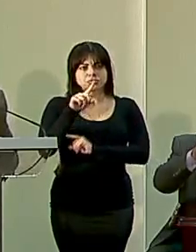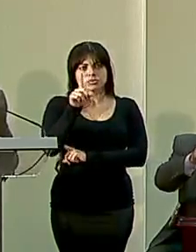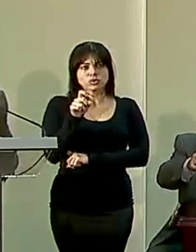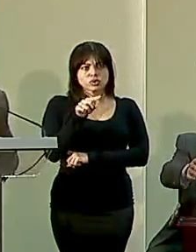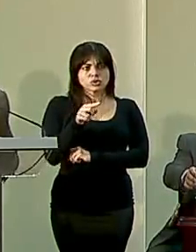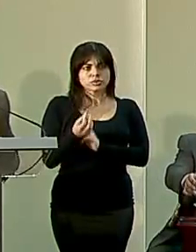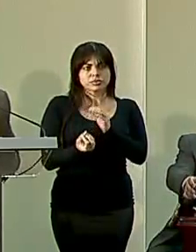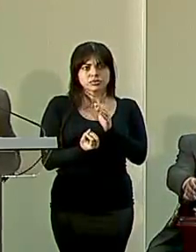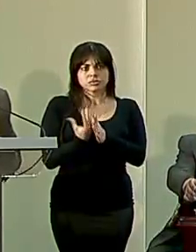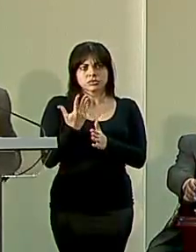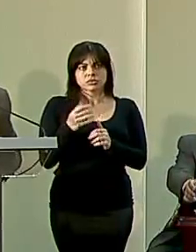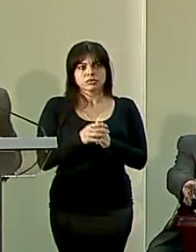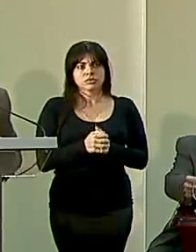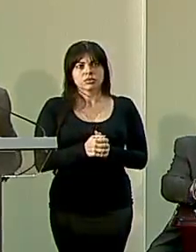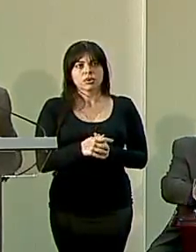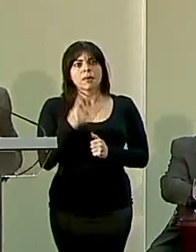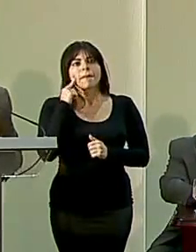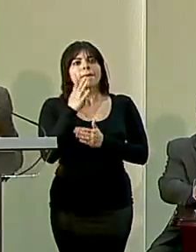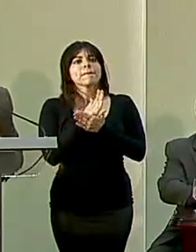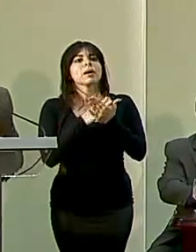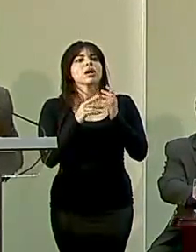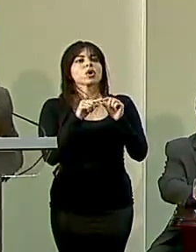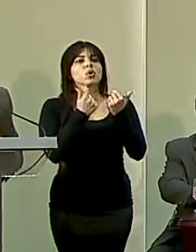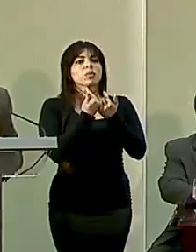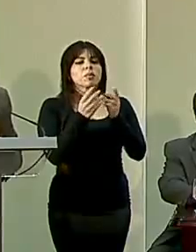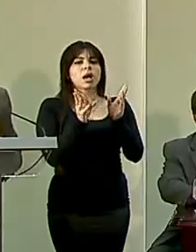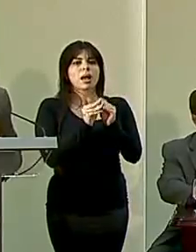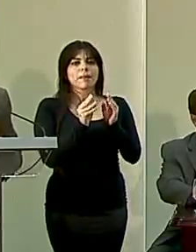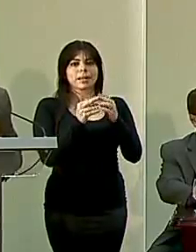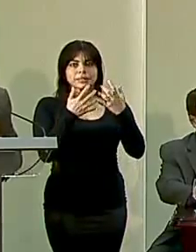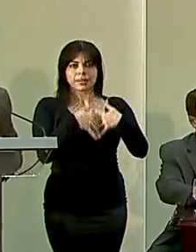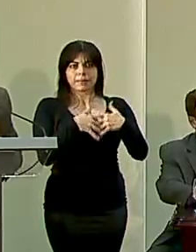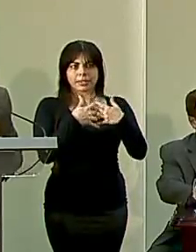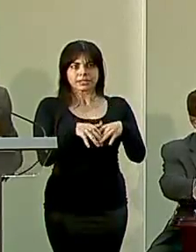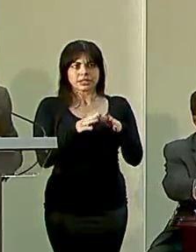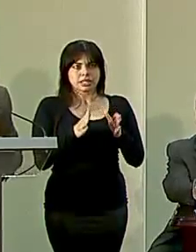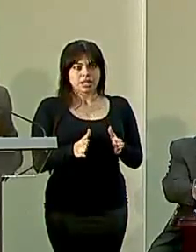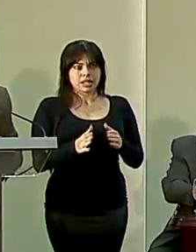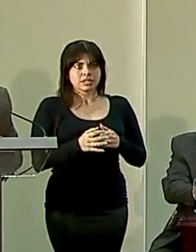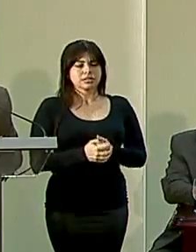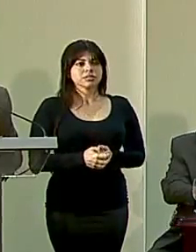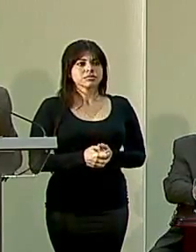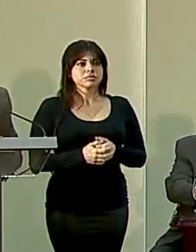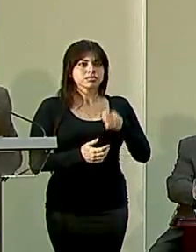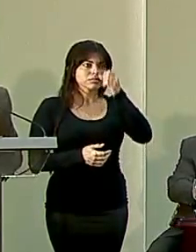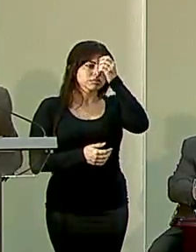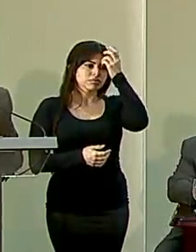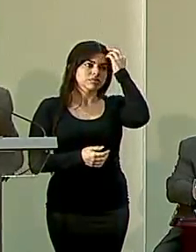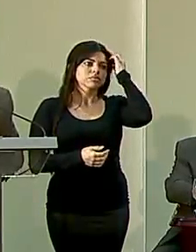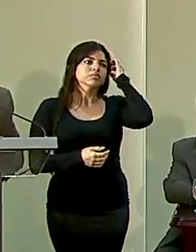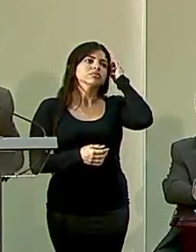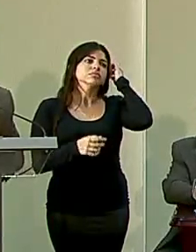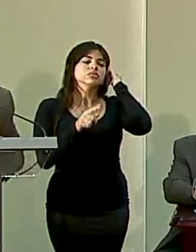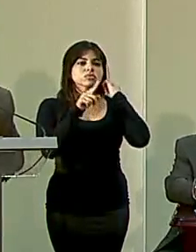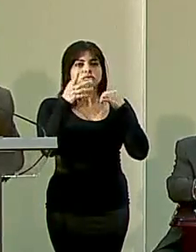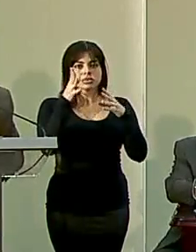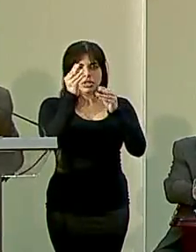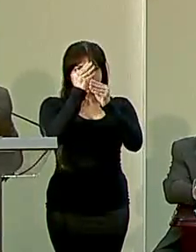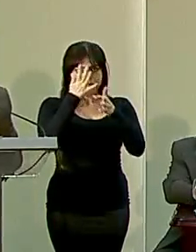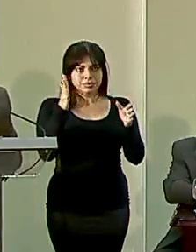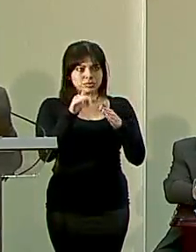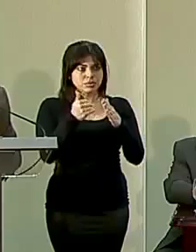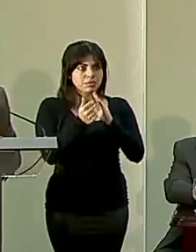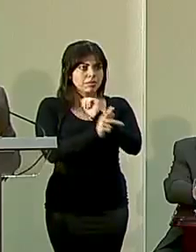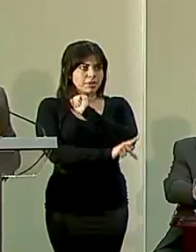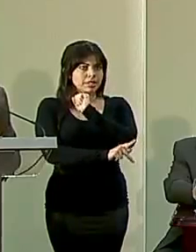que se han lanzado hoy por parte de un grupo de cámaras empresariales y que ustedes han informado al